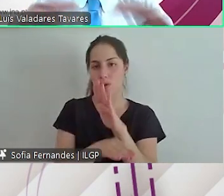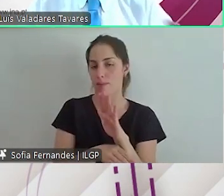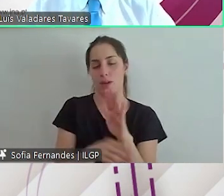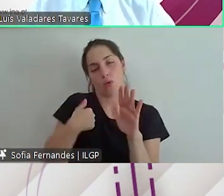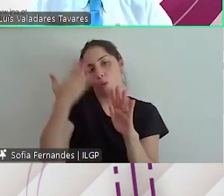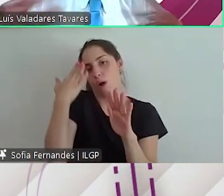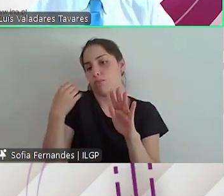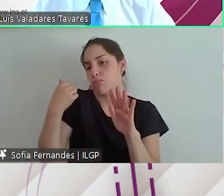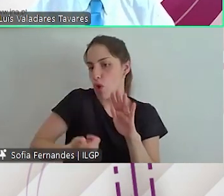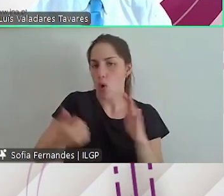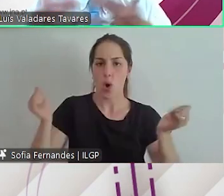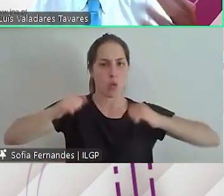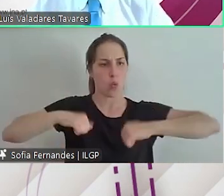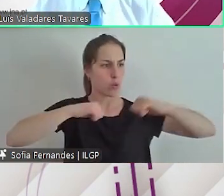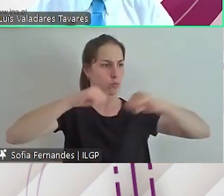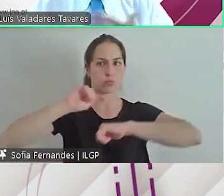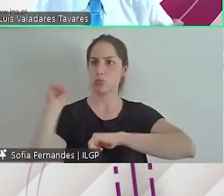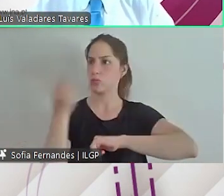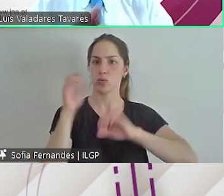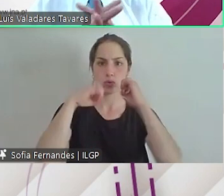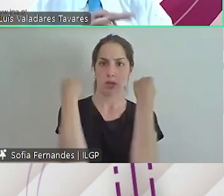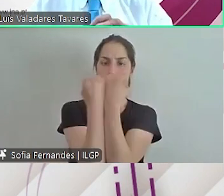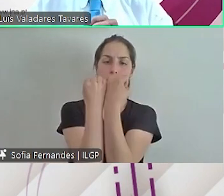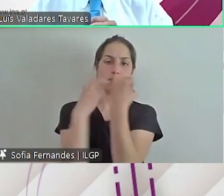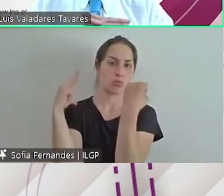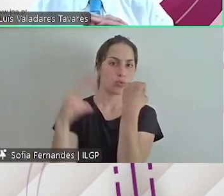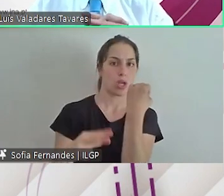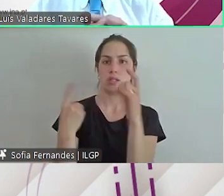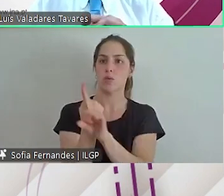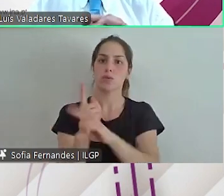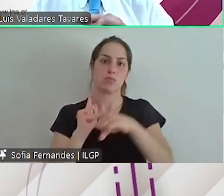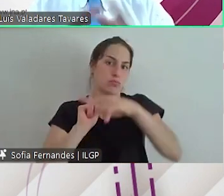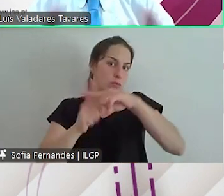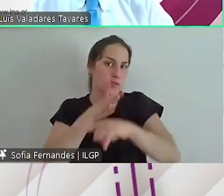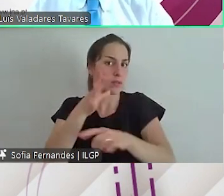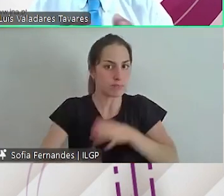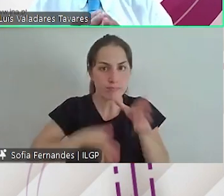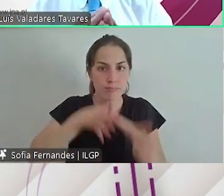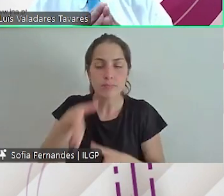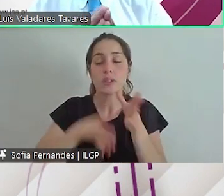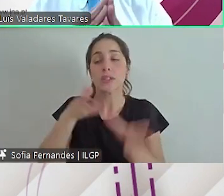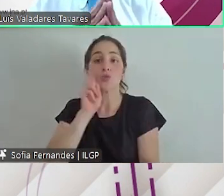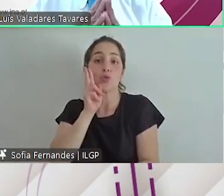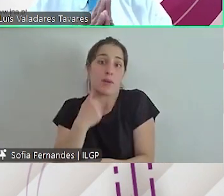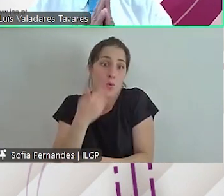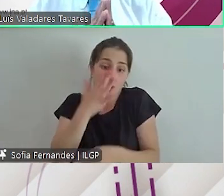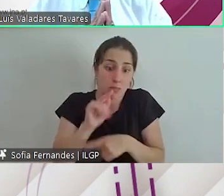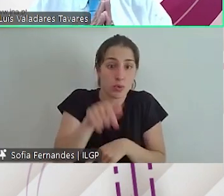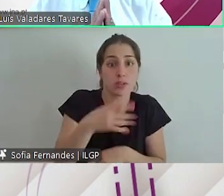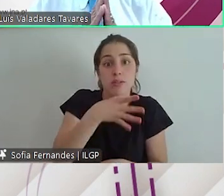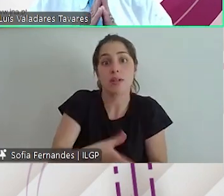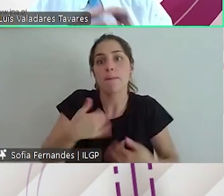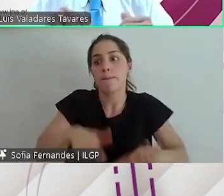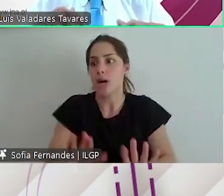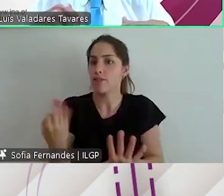muito consensual na sociedade portuguesa, enfim, elogiado por todos os quadrantes. Desculpem estar-vos a dar este exemplo, mas isto é só para vos dizer